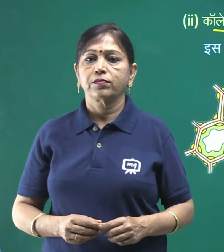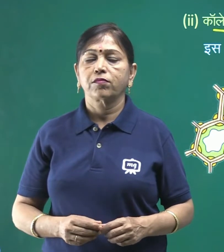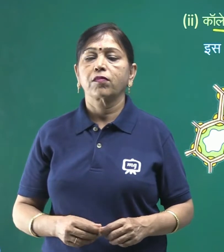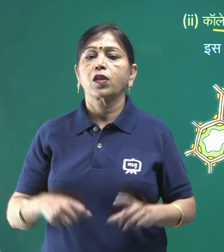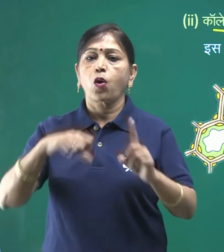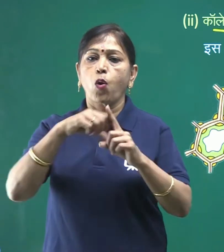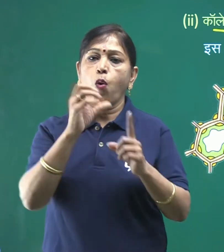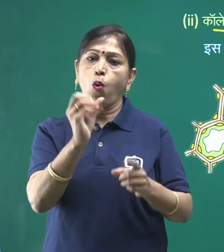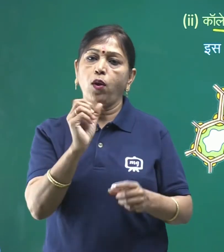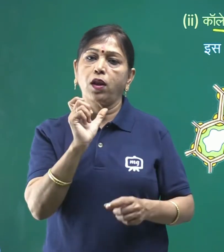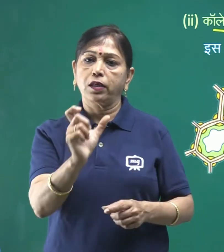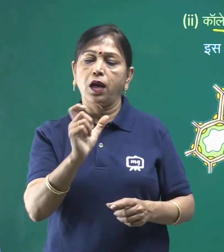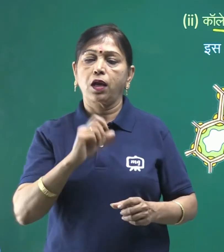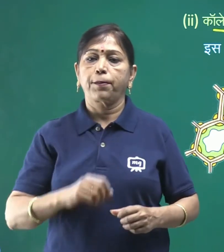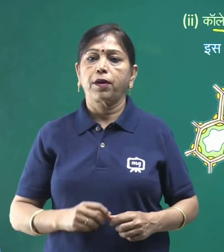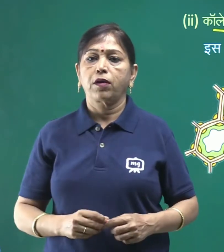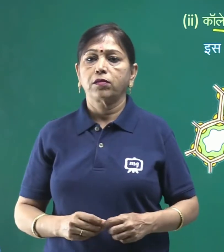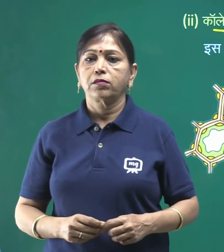कोलेनकाइमा,